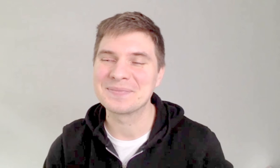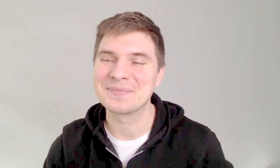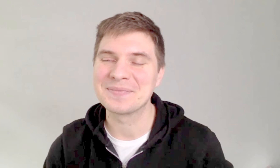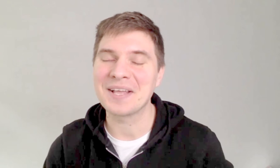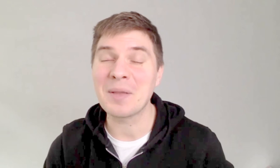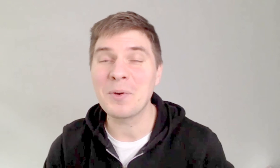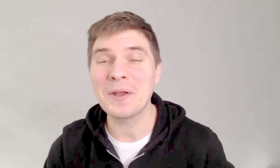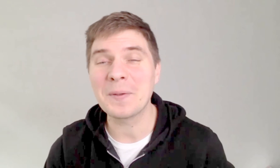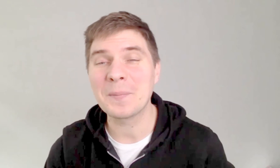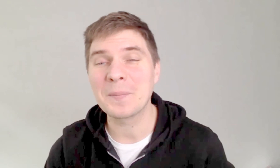А на море